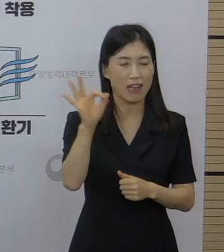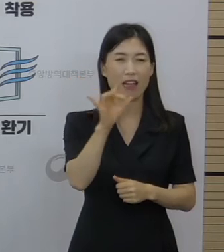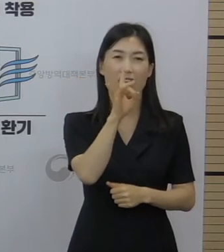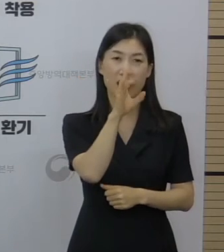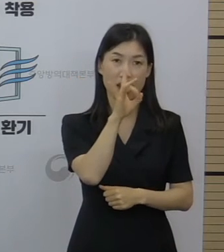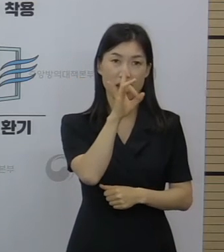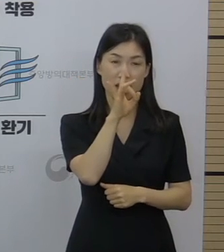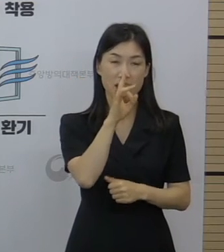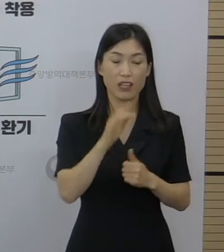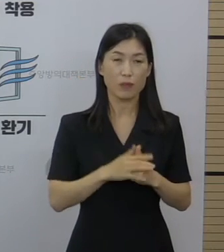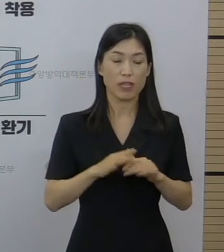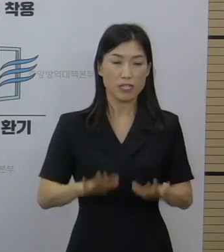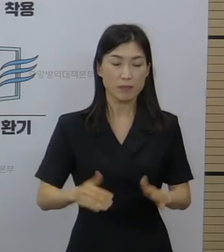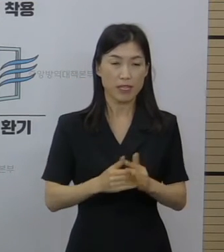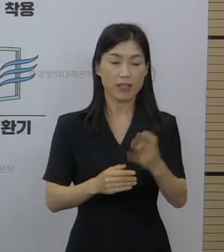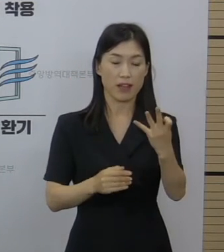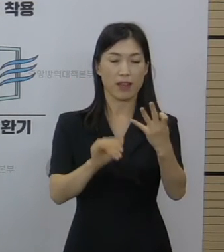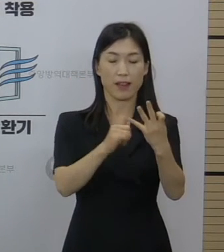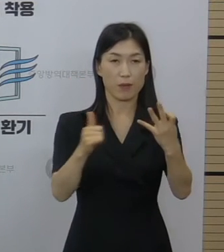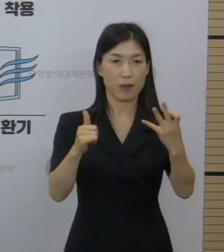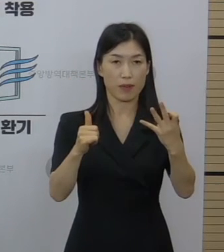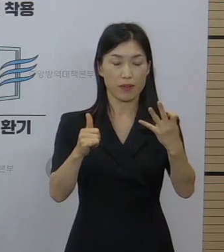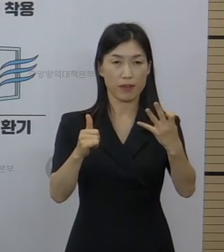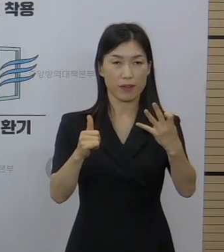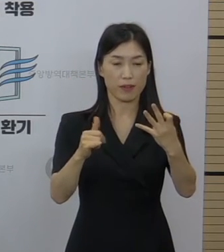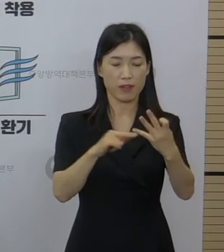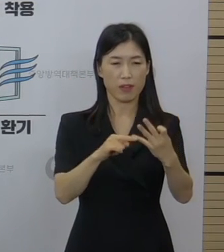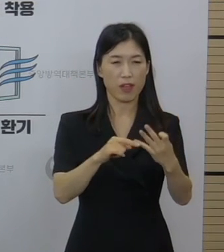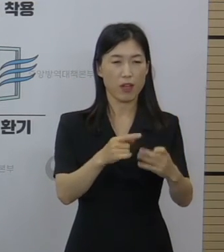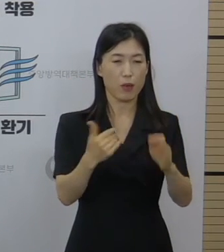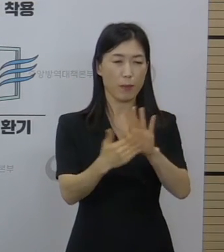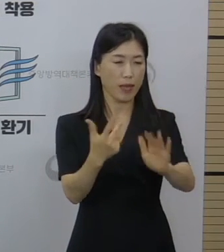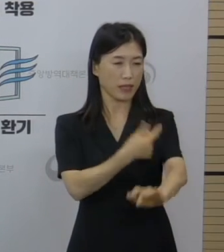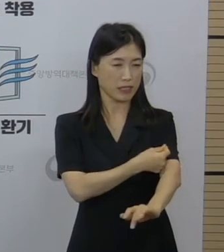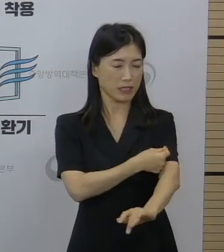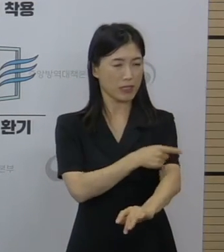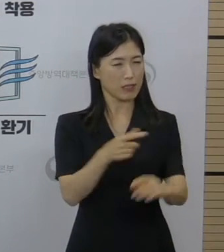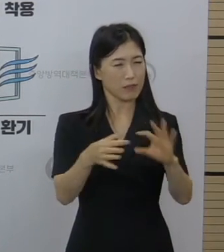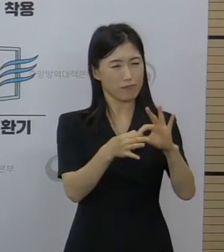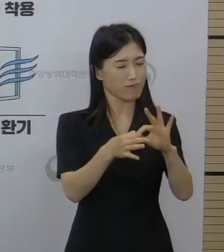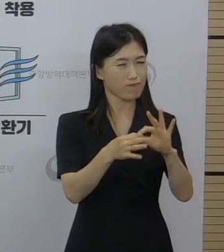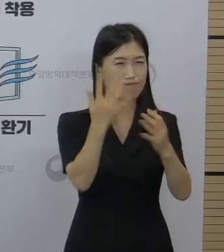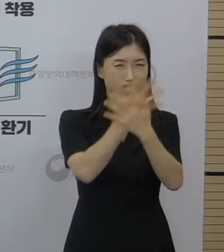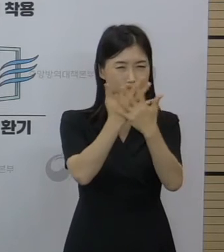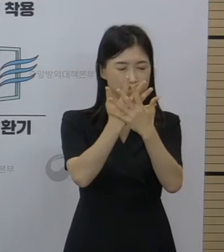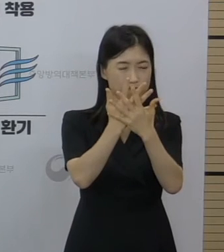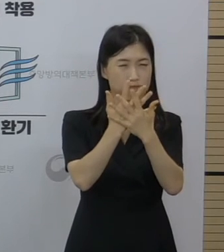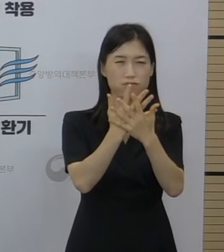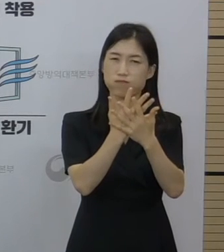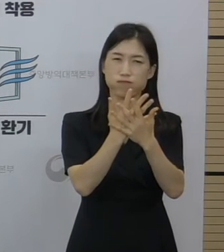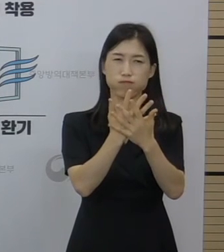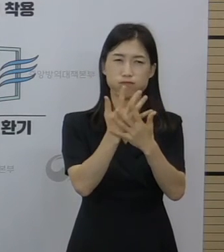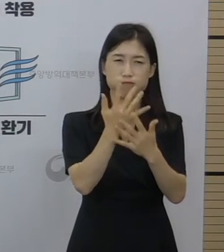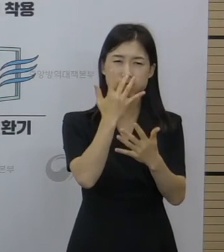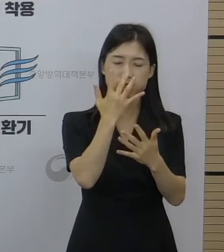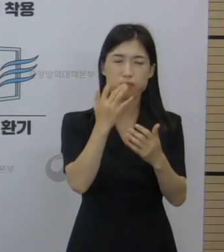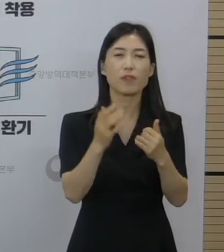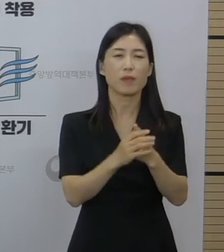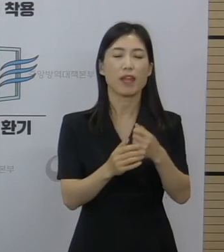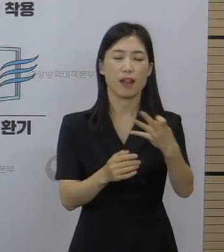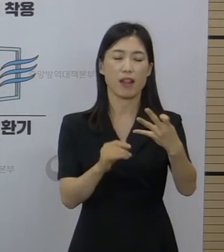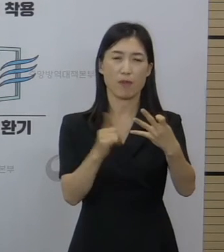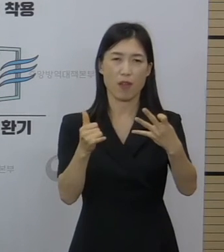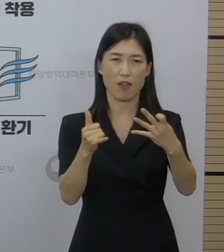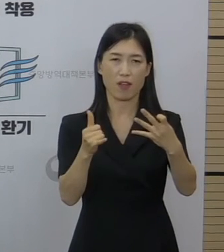돼서 현재까지 총 14명이 인과성 근거가 불명확한 사례로 분류가 되어